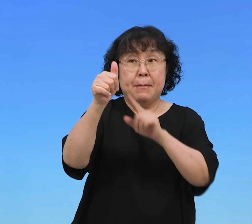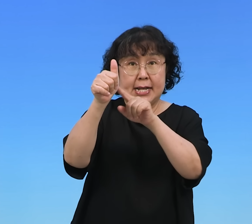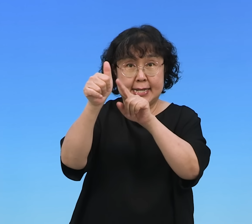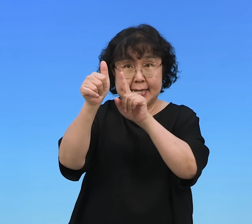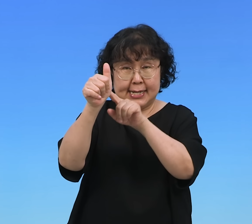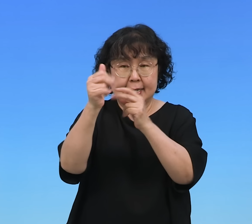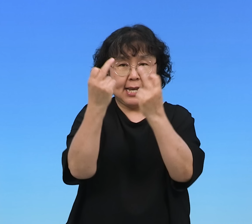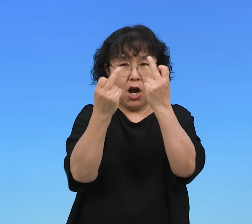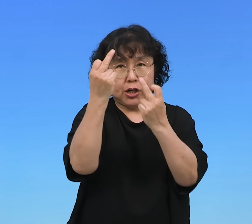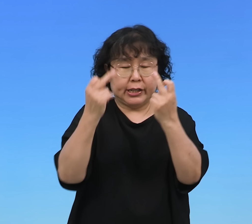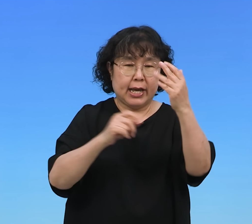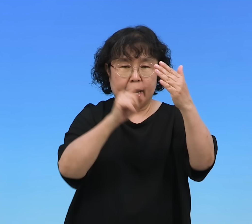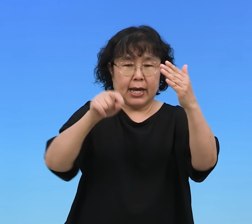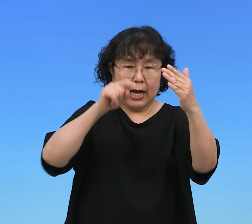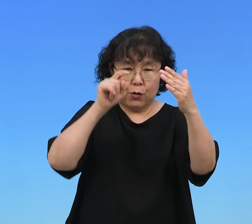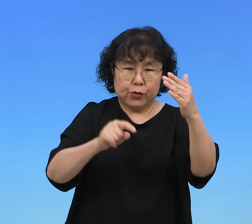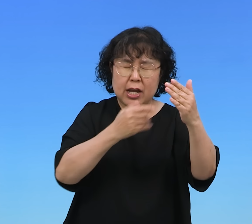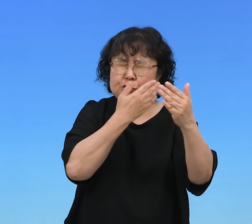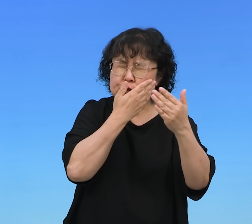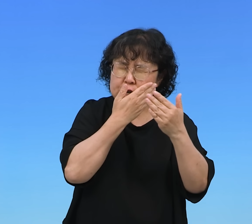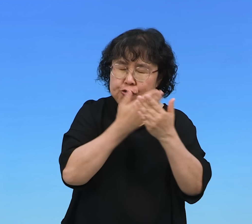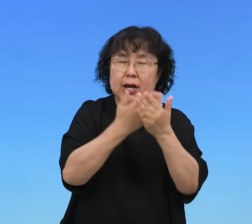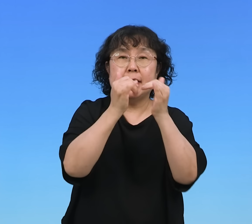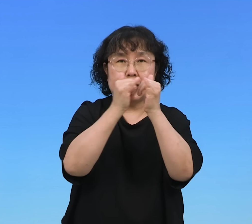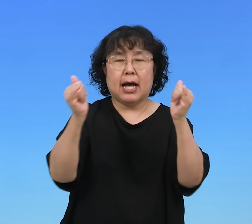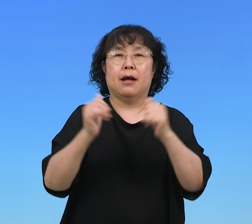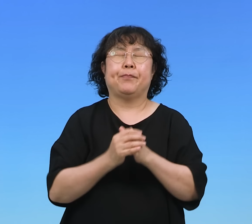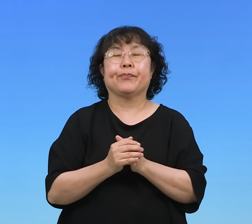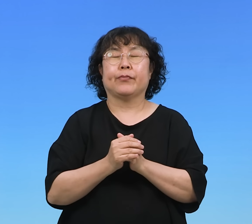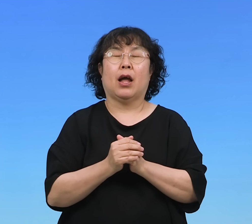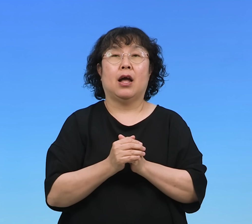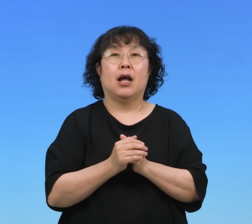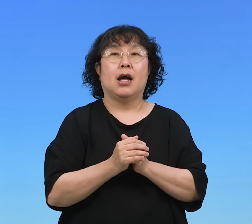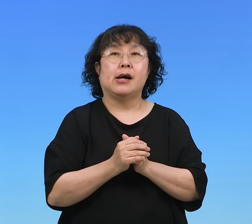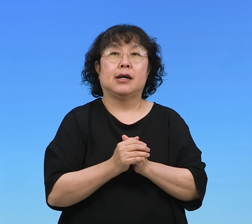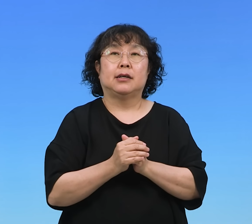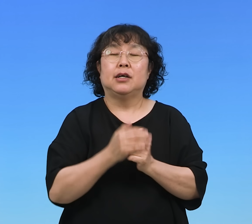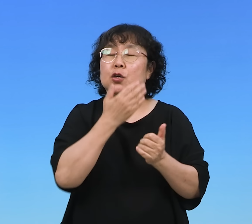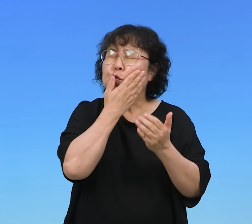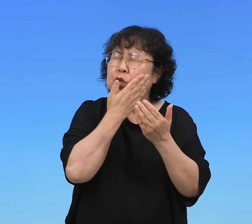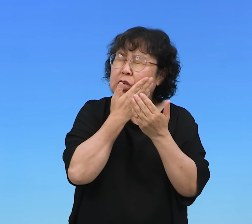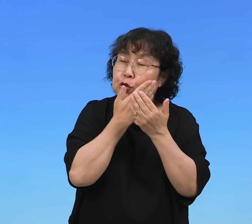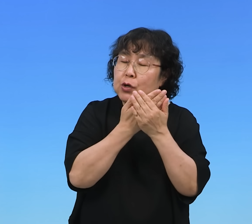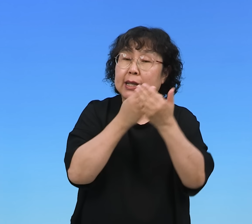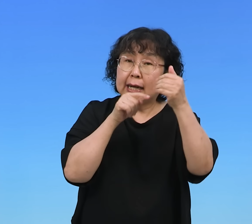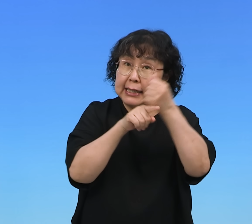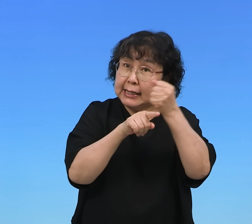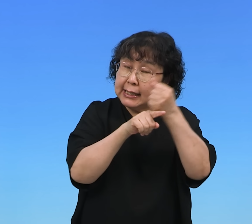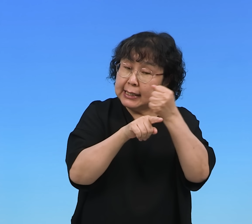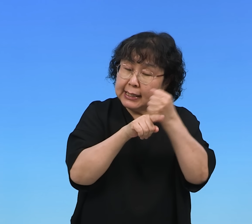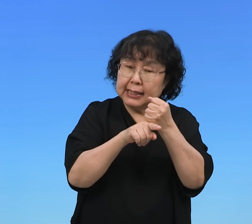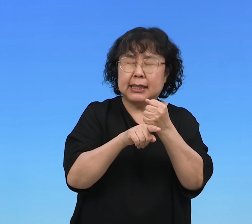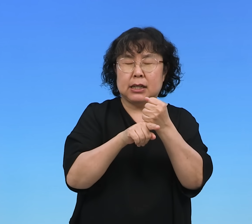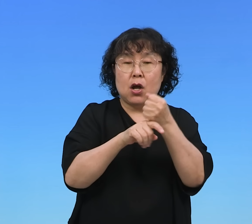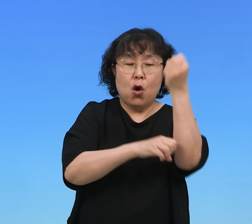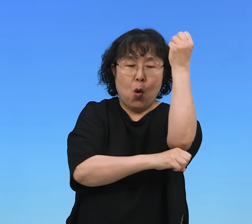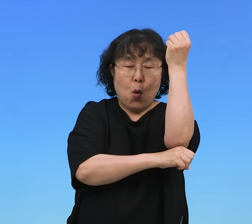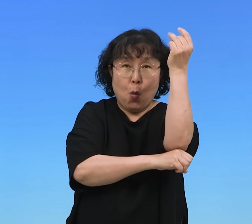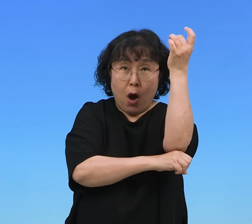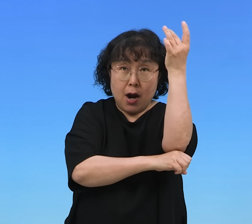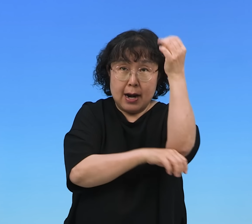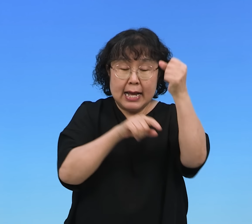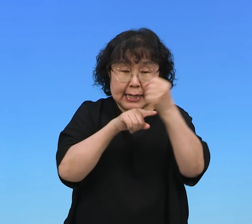야베스는 그의 형제보다 귀중한 자라. 여기 나오는 귀중한 이 단어는 히브리어로 카바드라는